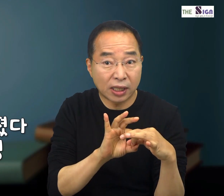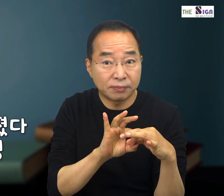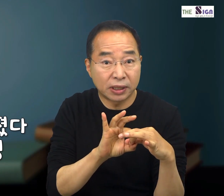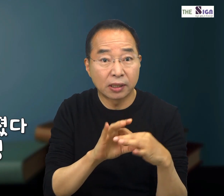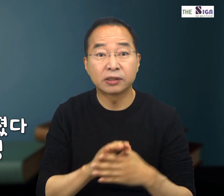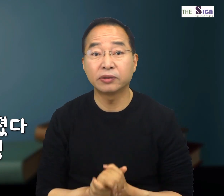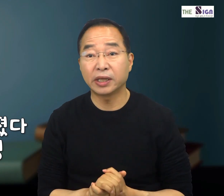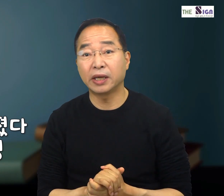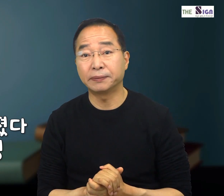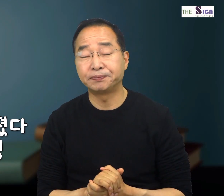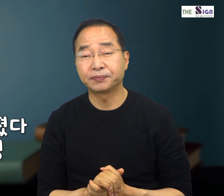합니다. 그런데